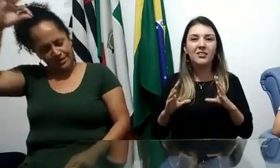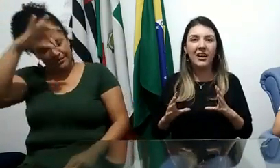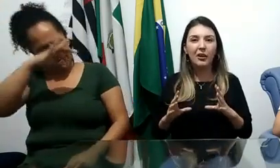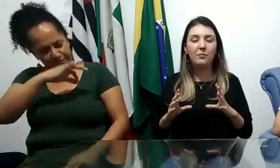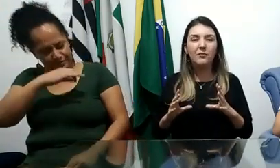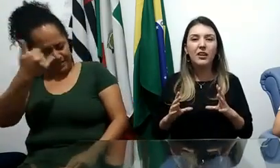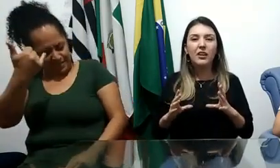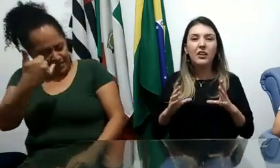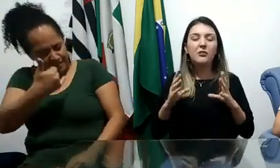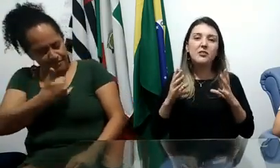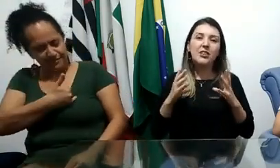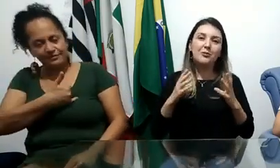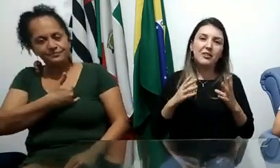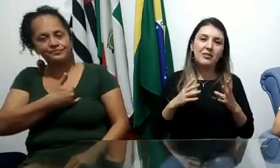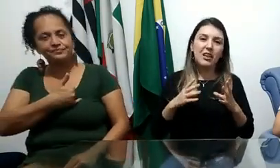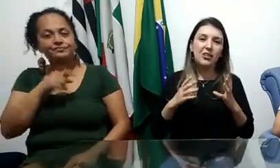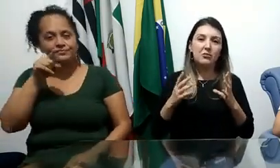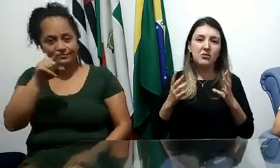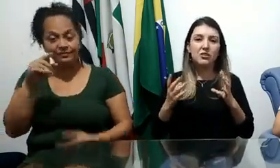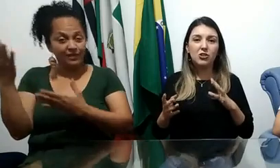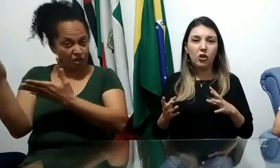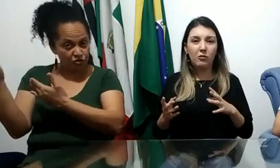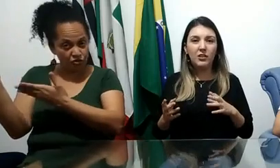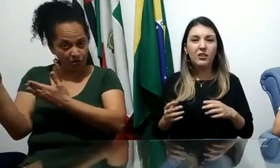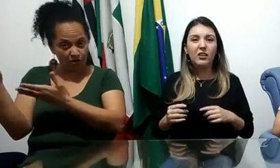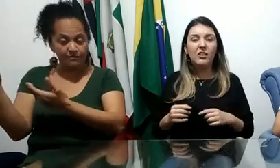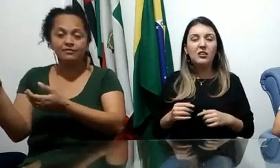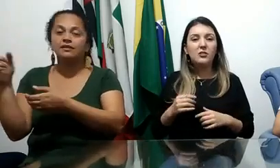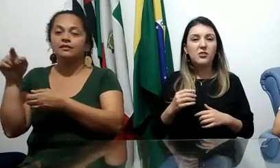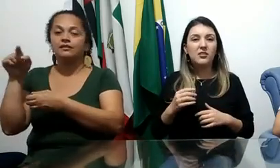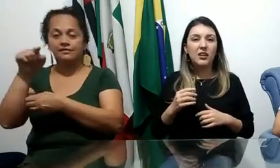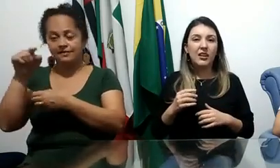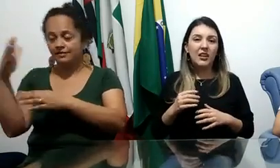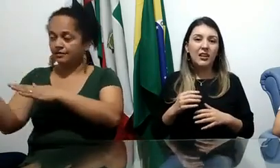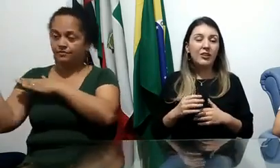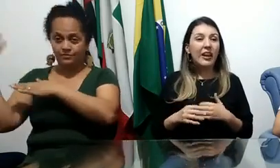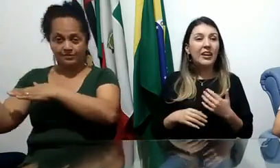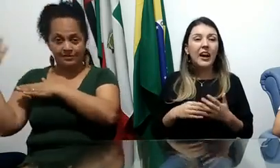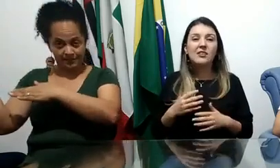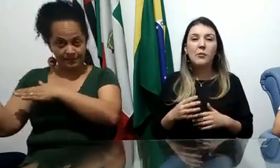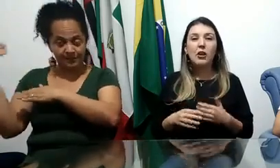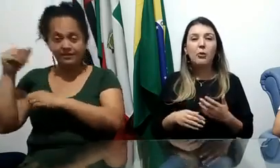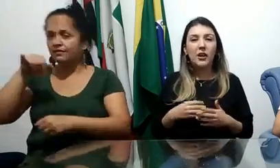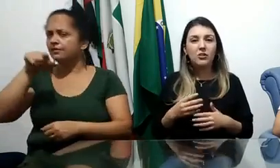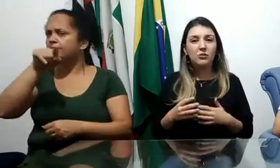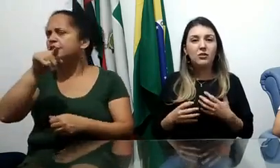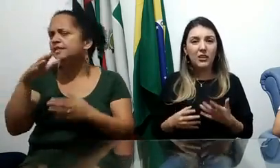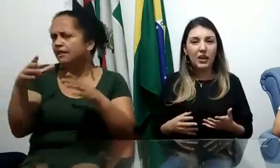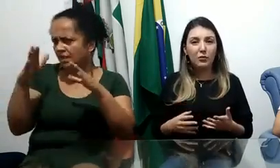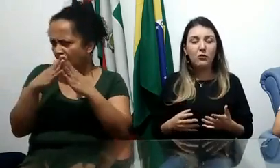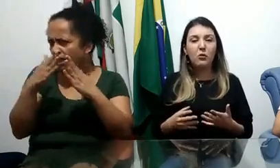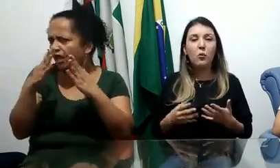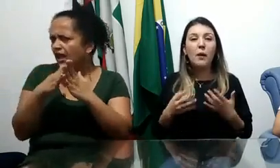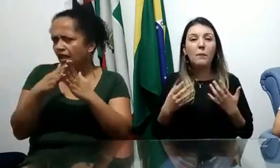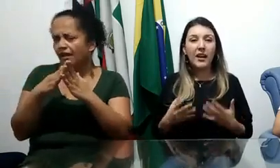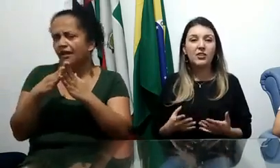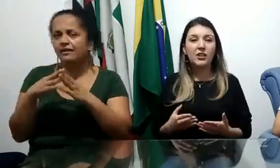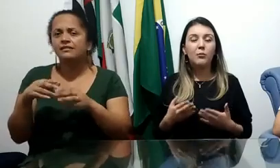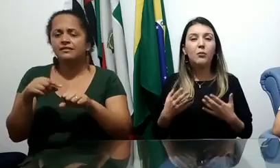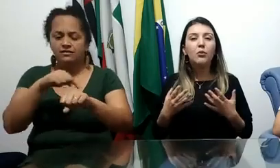tem ideia. E você adolescente, você jovem, se você está em casa a maior parte do tempo,